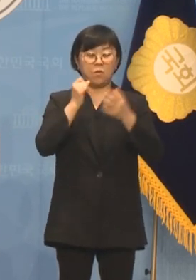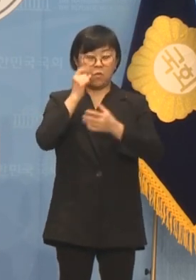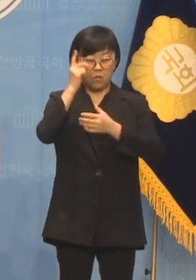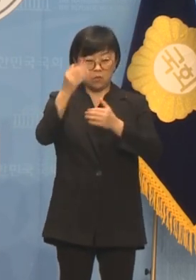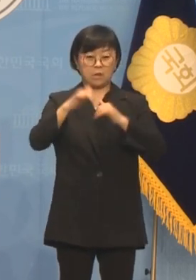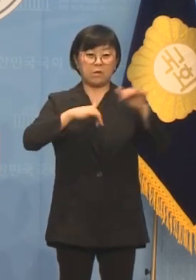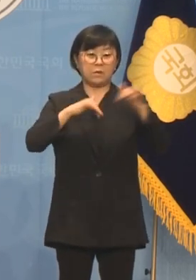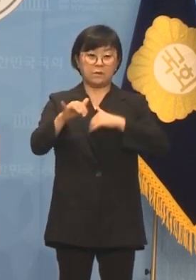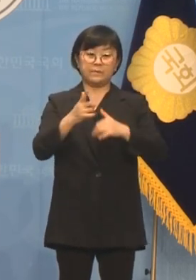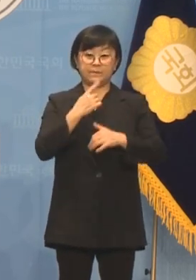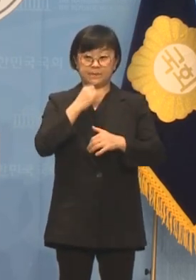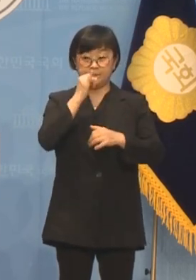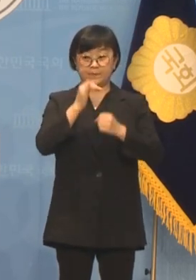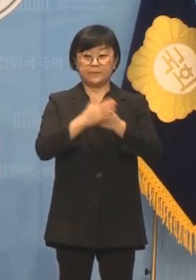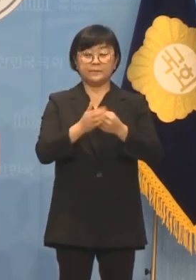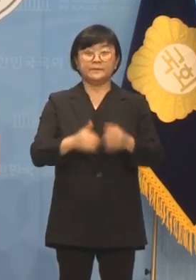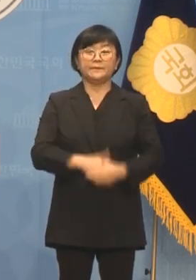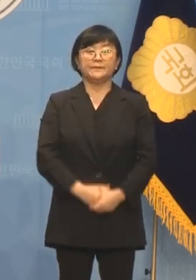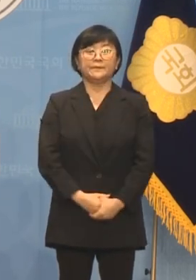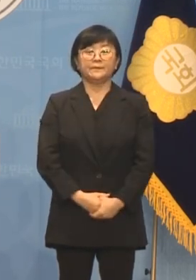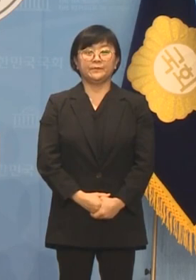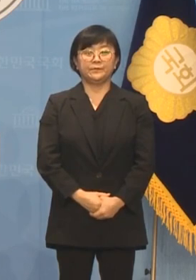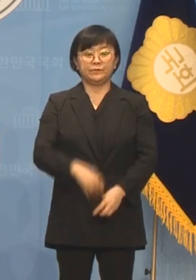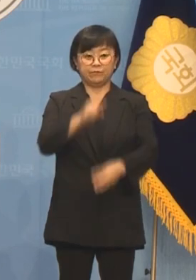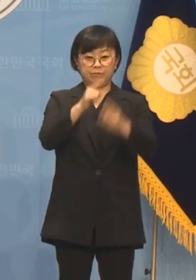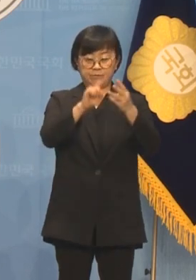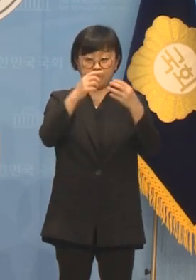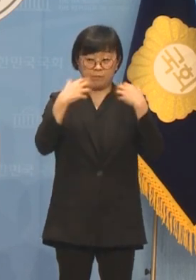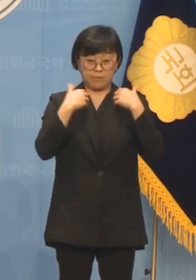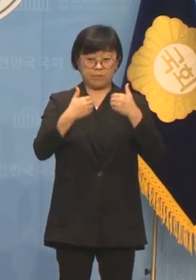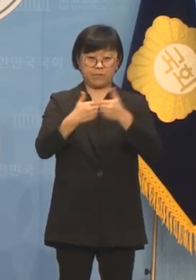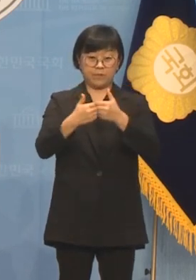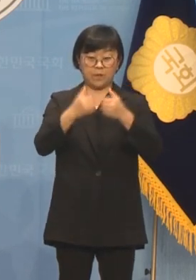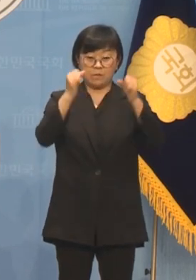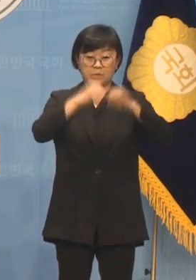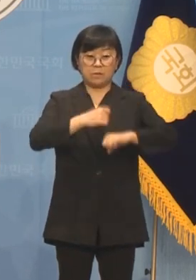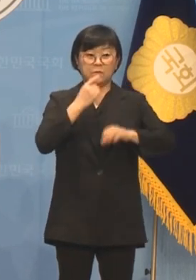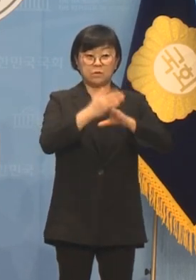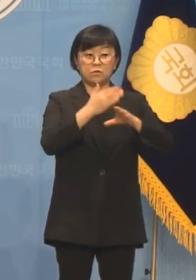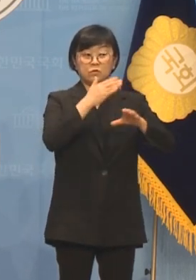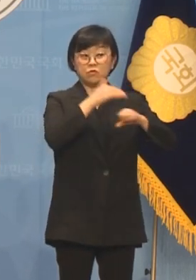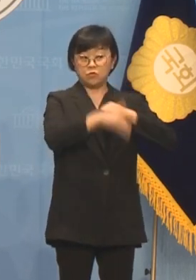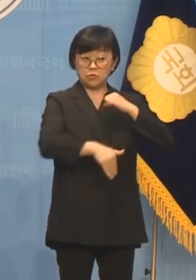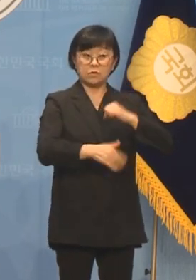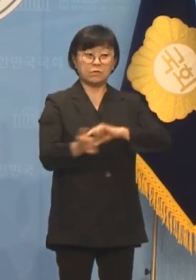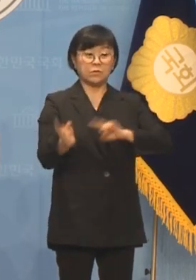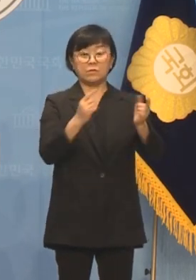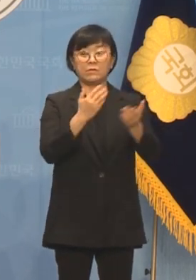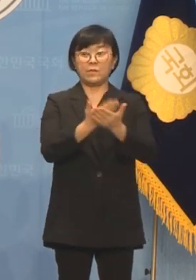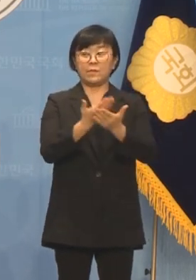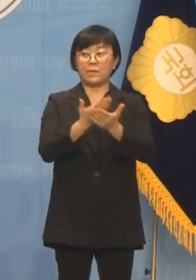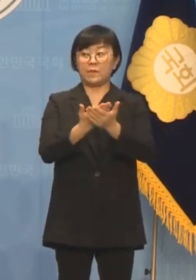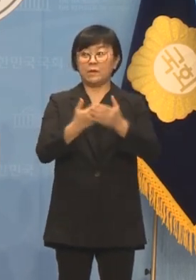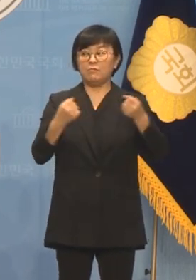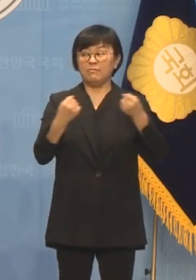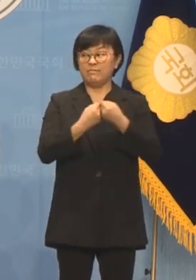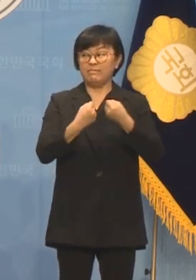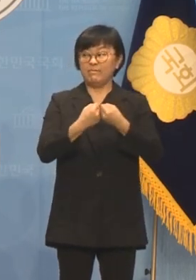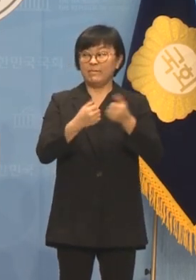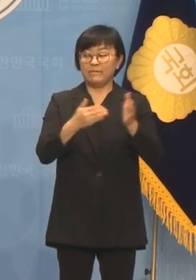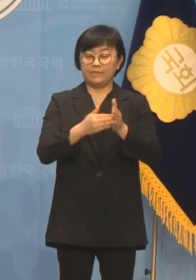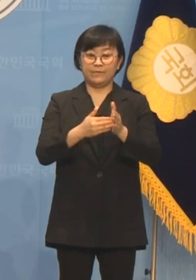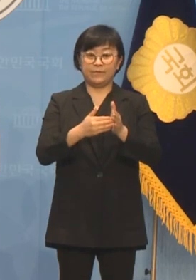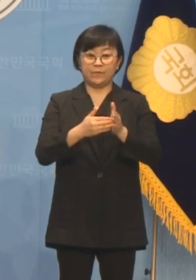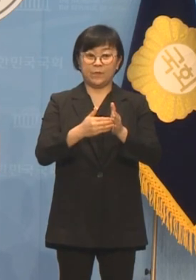거리에서 보냈습니다 윤성열 정권에 맞서 무너지는 민주주의를 지켜주세요라며 싸웠습니다